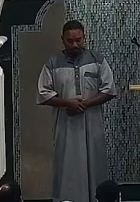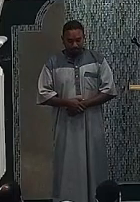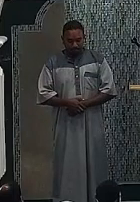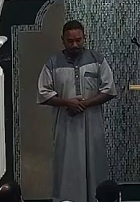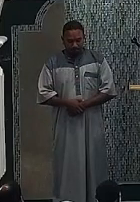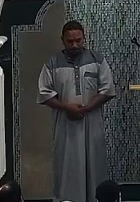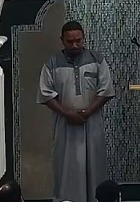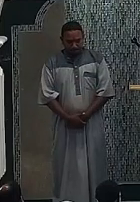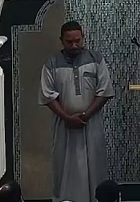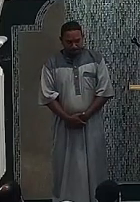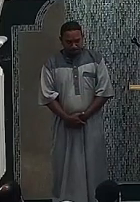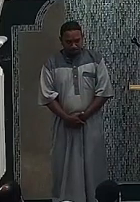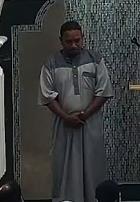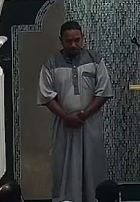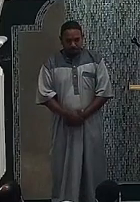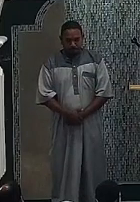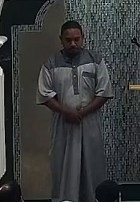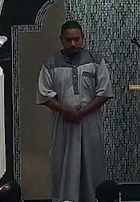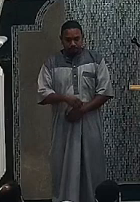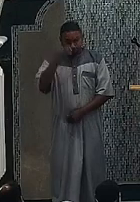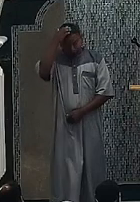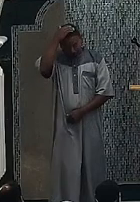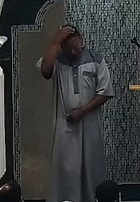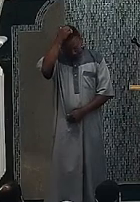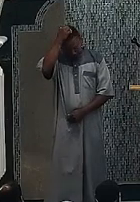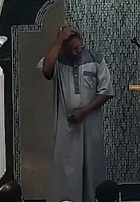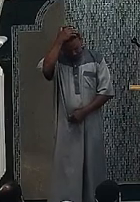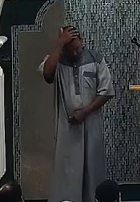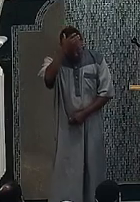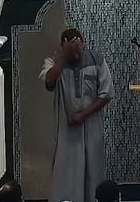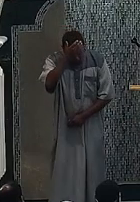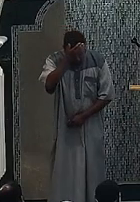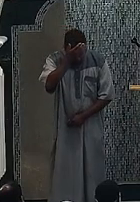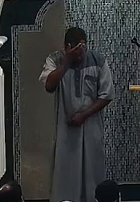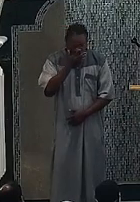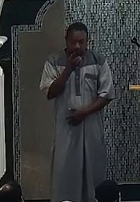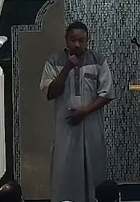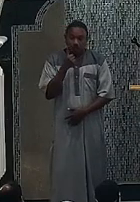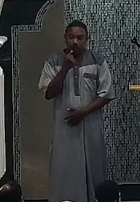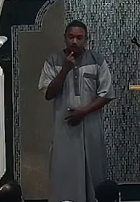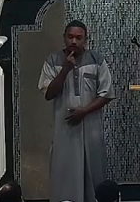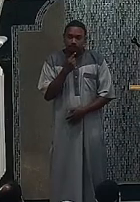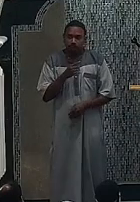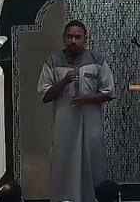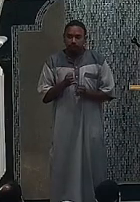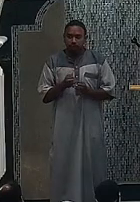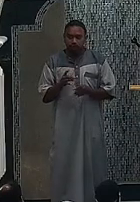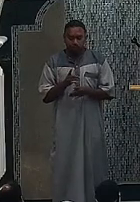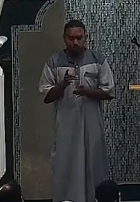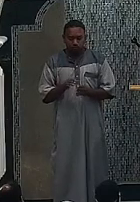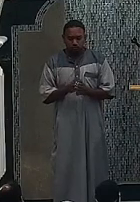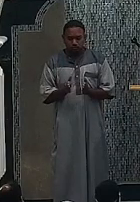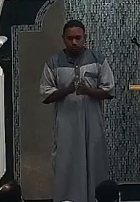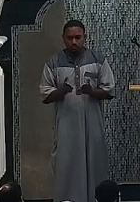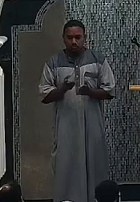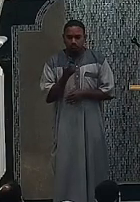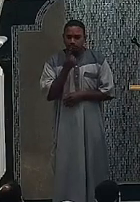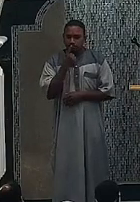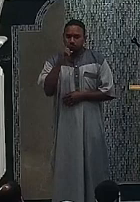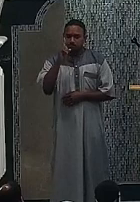Allah subhanahu wa ta'ala says in the Holy Quran, in Surah Rahman, Bismillah ar-Rahman ar-Rahim, فَبِأَيِّ